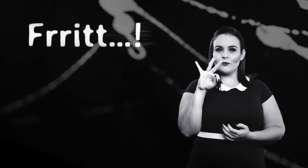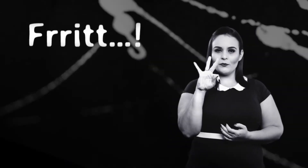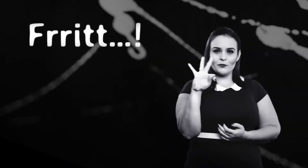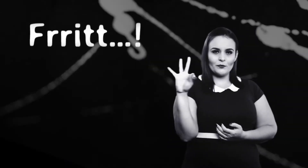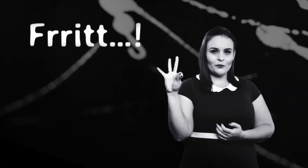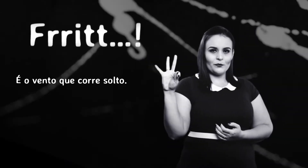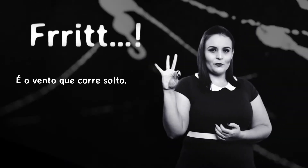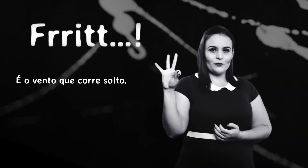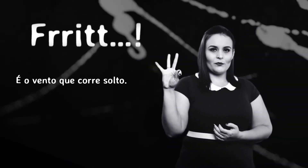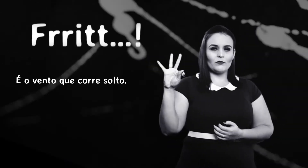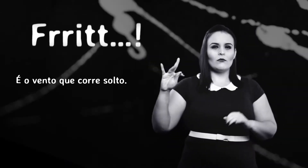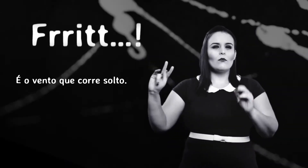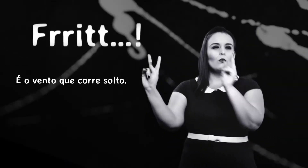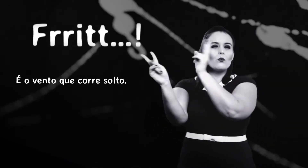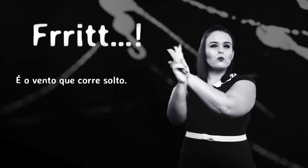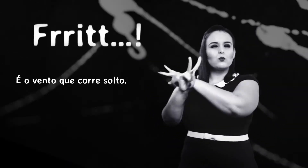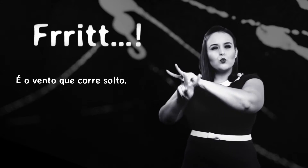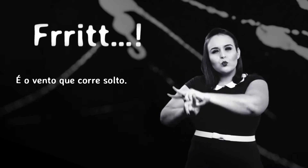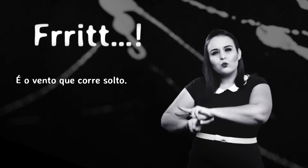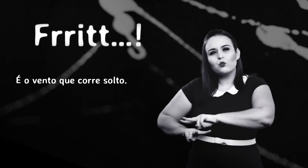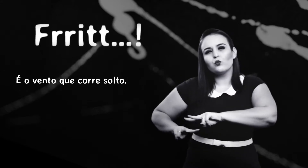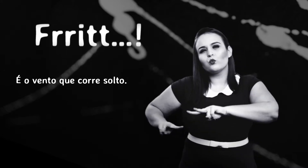Frit é o vento que corre solto.